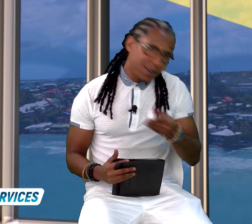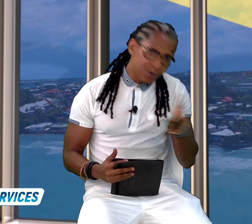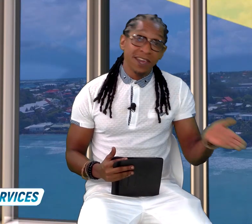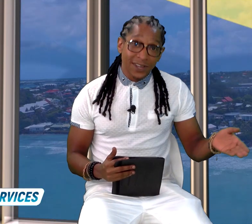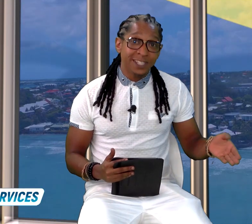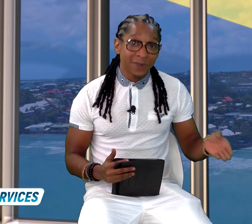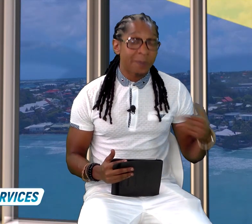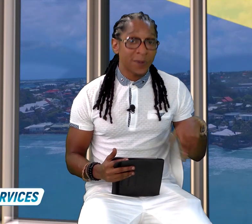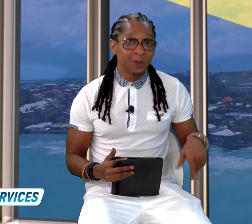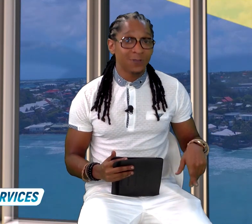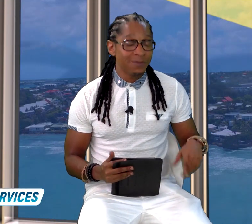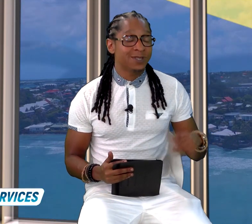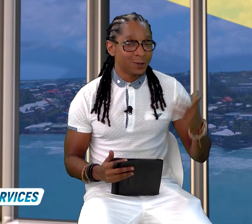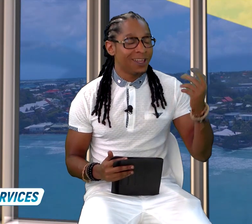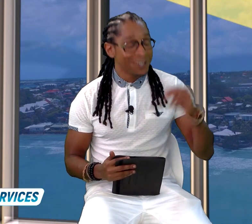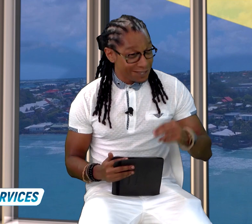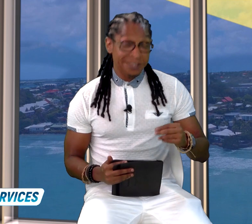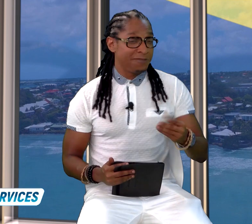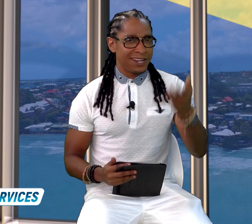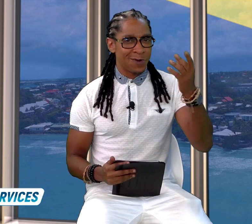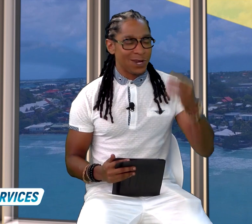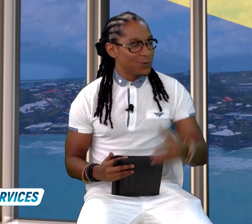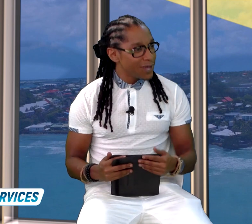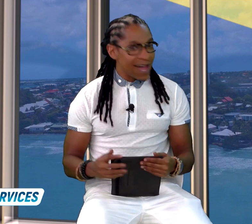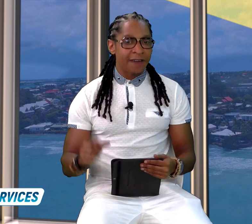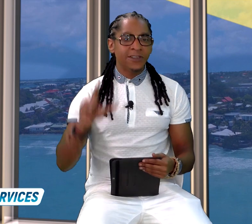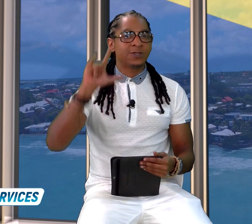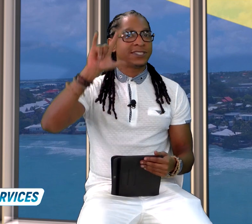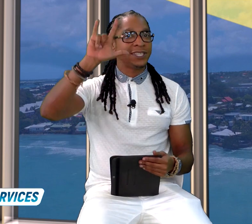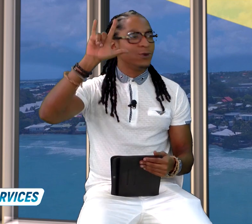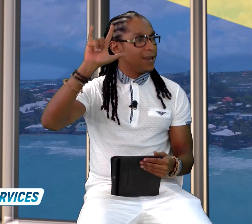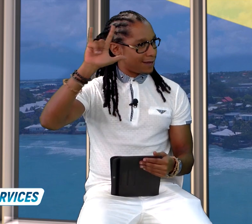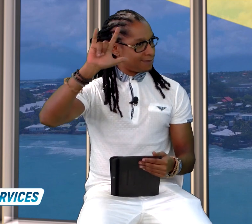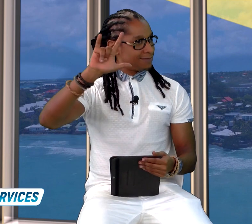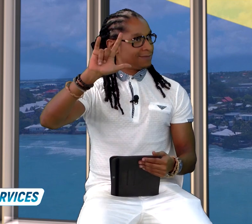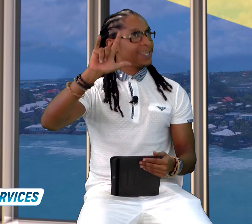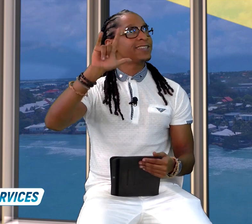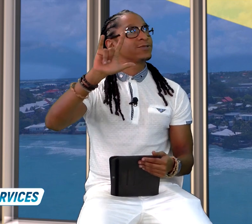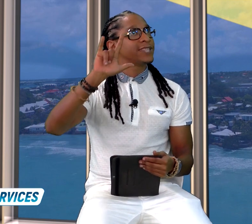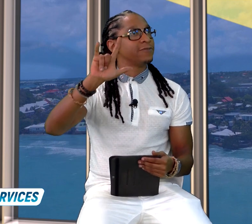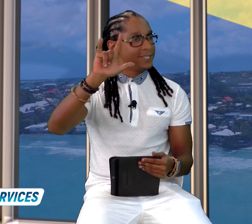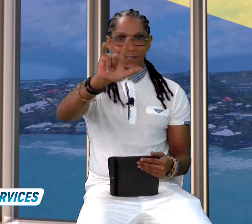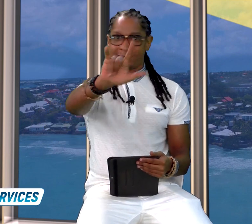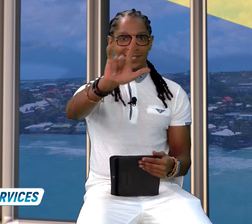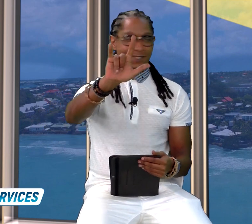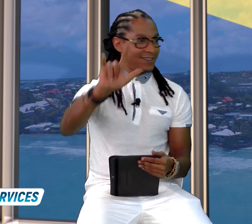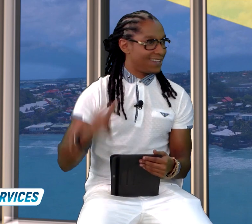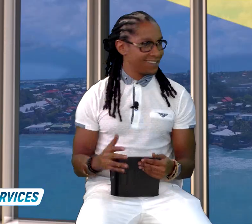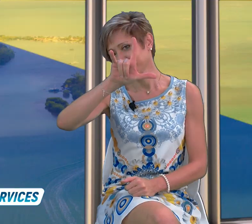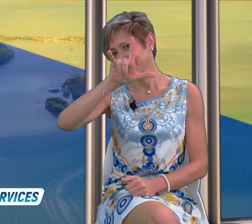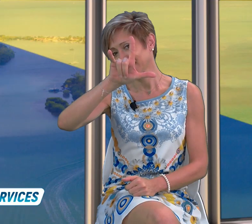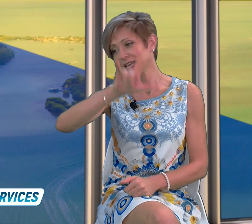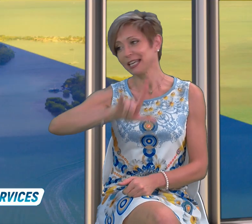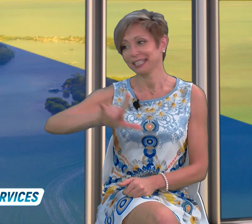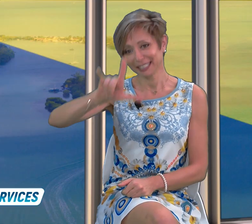blague, oui, effectivement, la première dauphine de Miss Monde vient de la Guadeloupe, a fait ce signe-là. Qu'est-ce que ça veut dire, ce signe-là